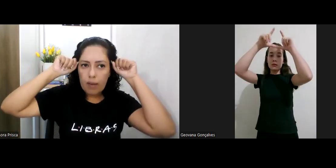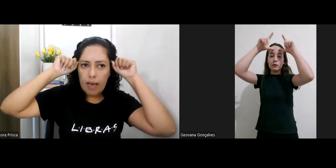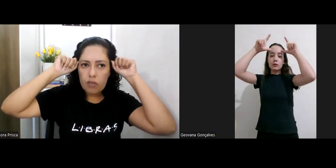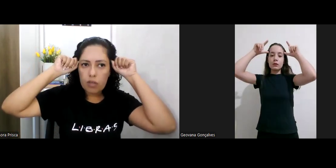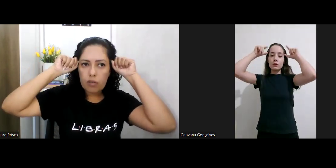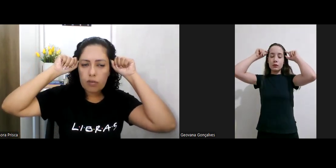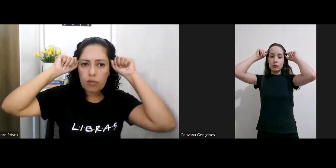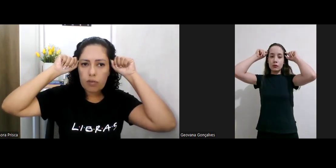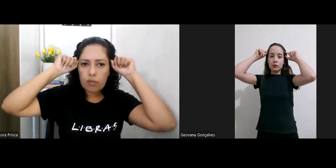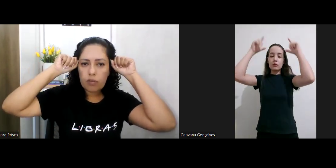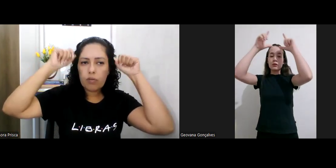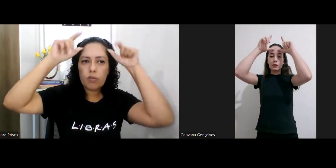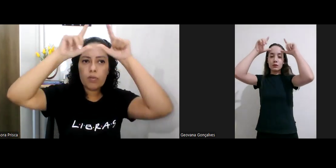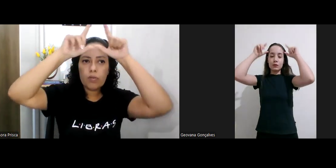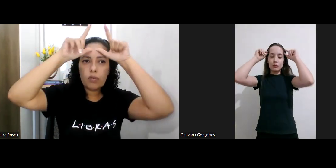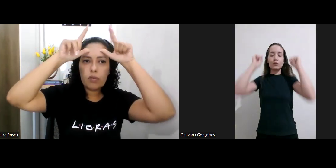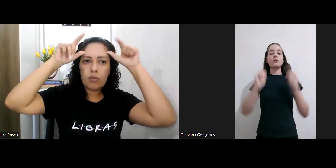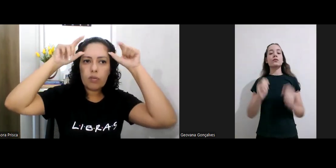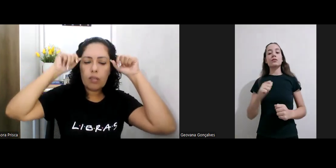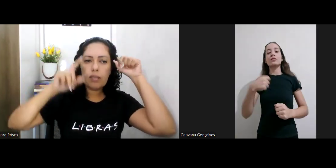de enfermagem,